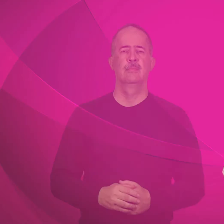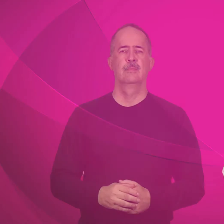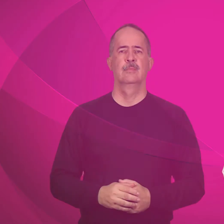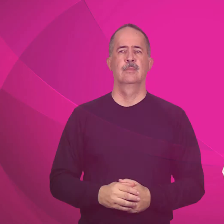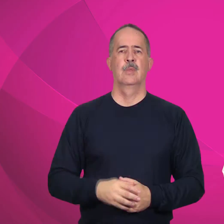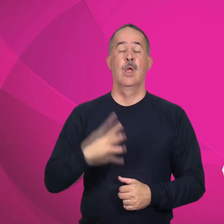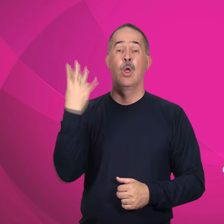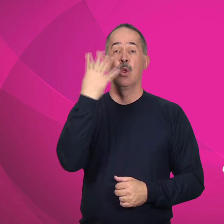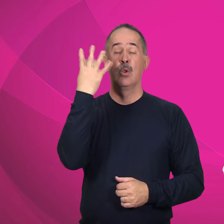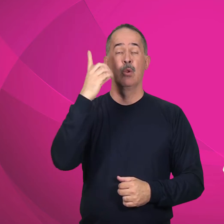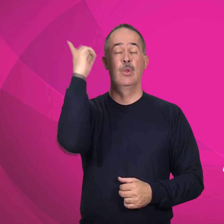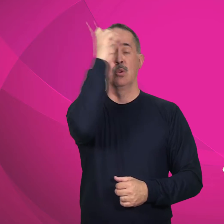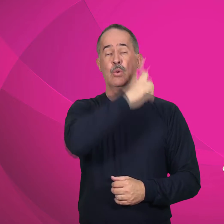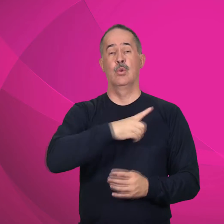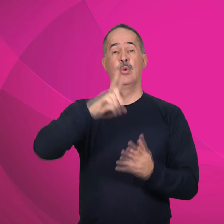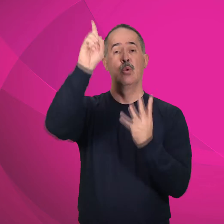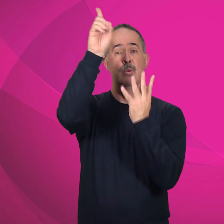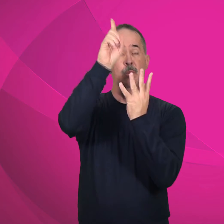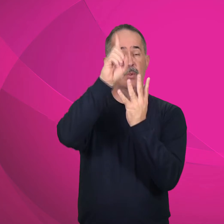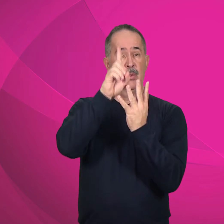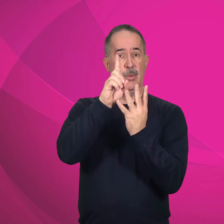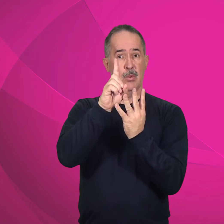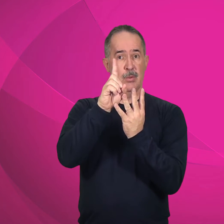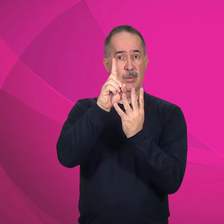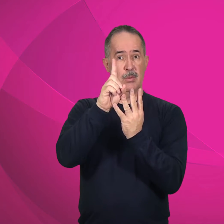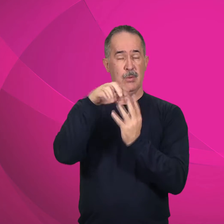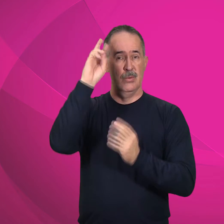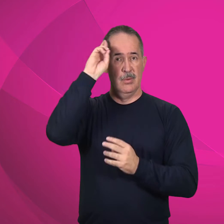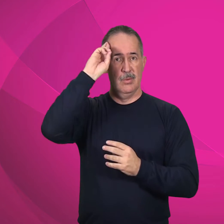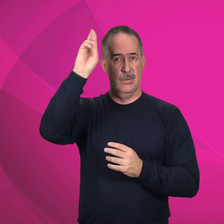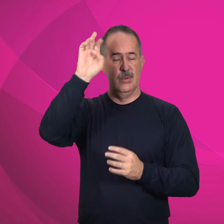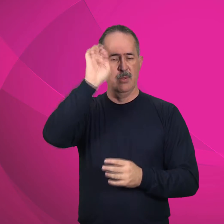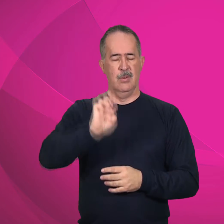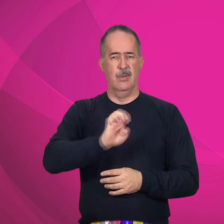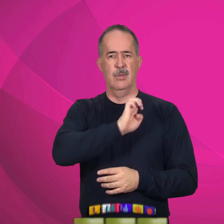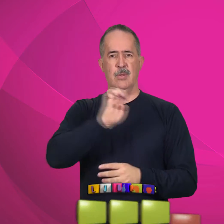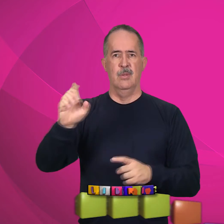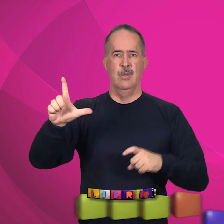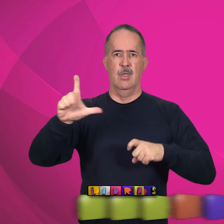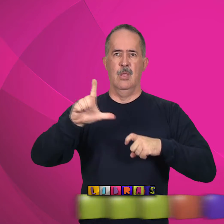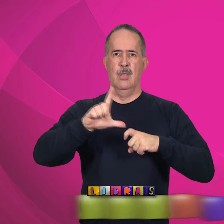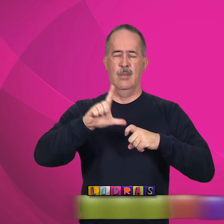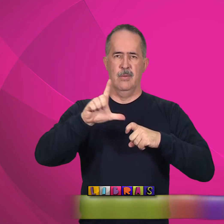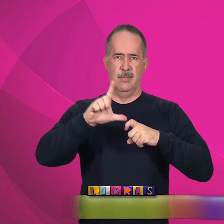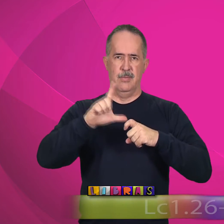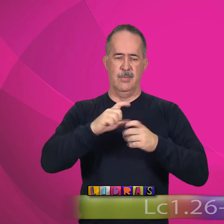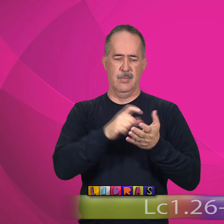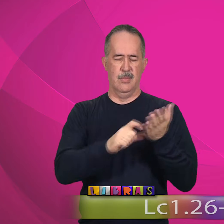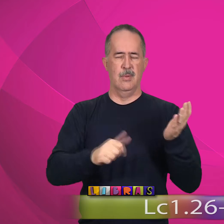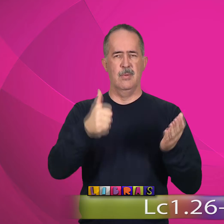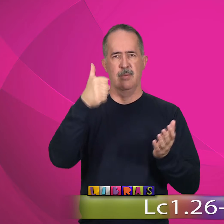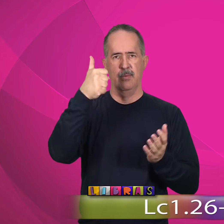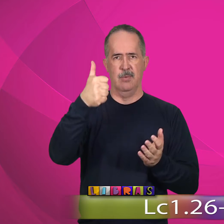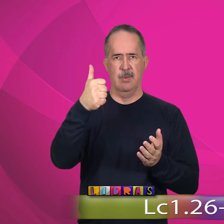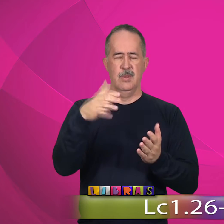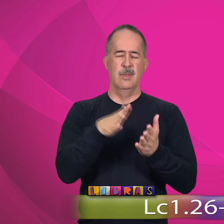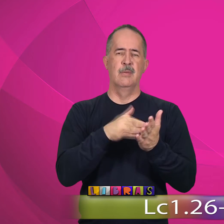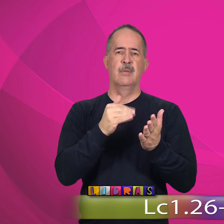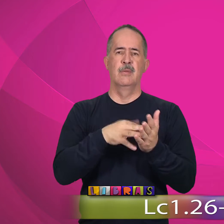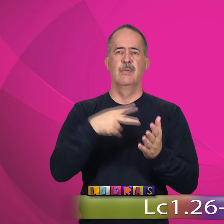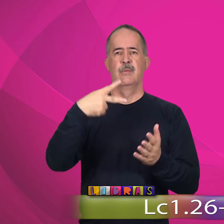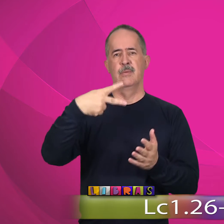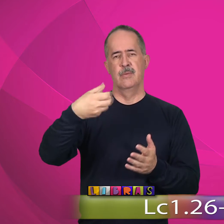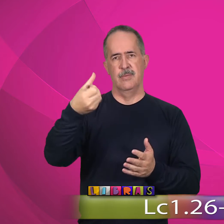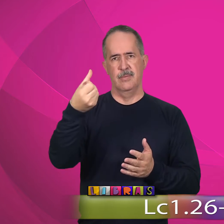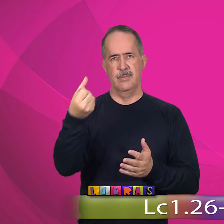4º domingo do tempo do advento do senhor o evangelho de lucas capítulo 1 versículos